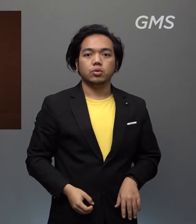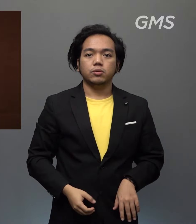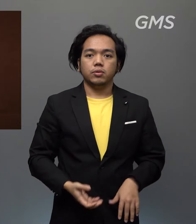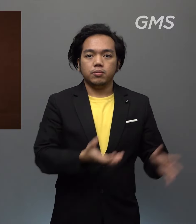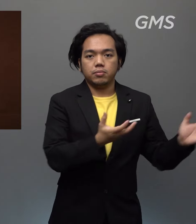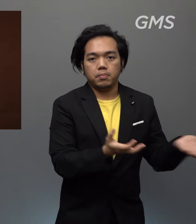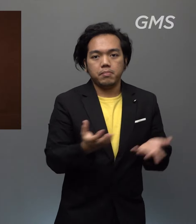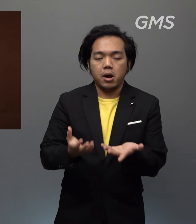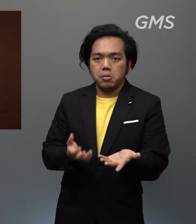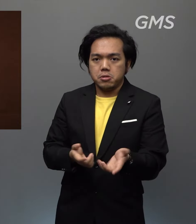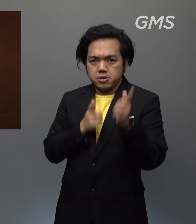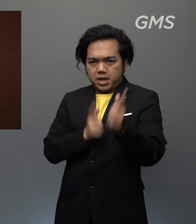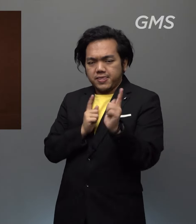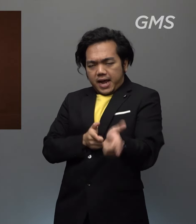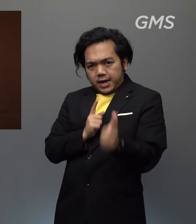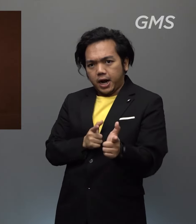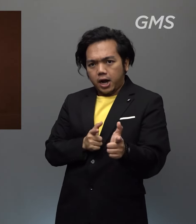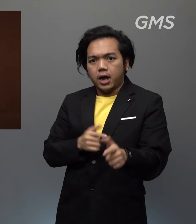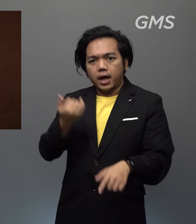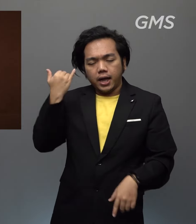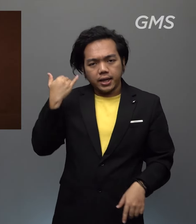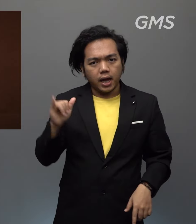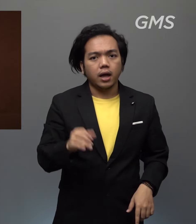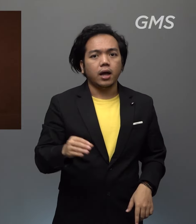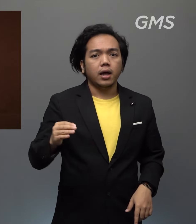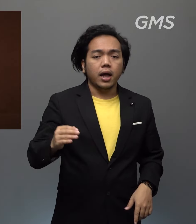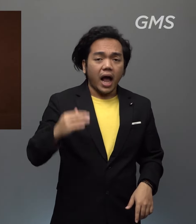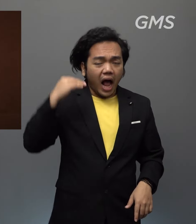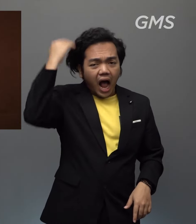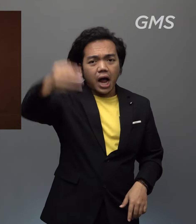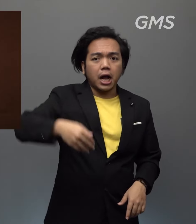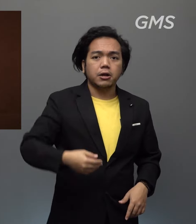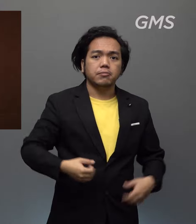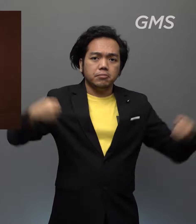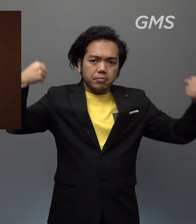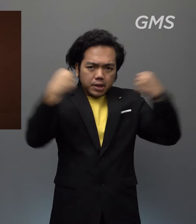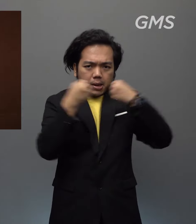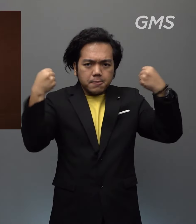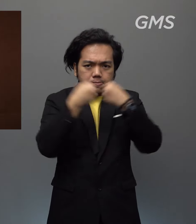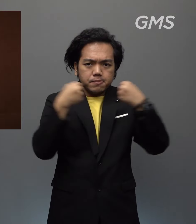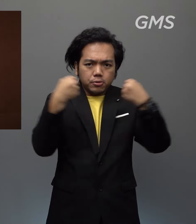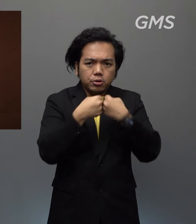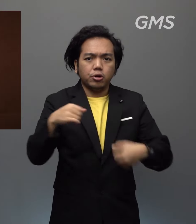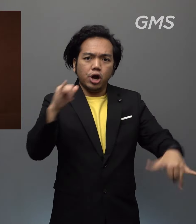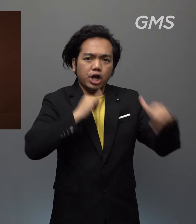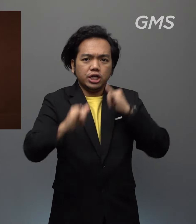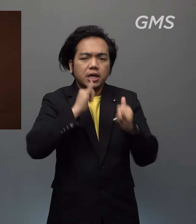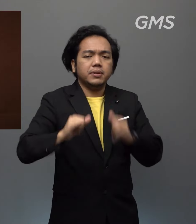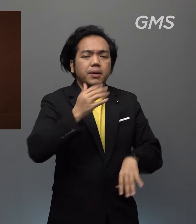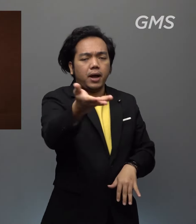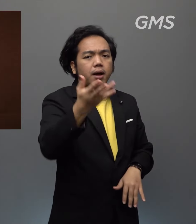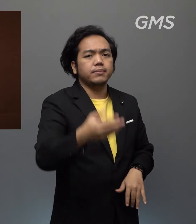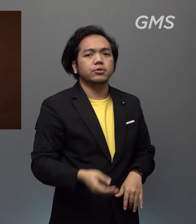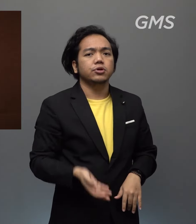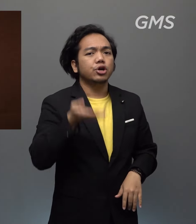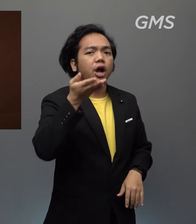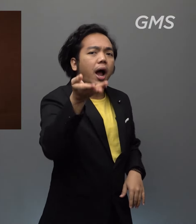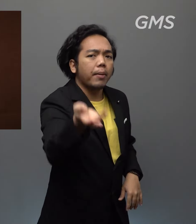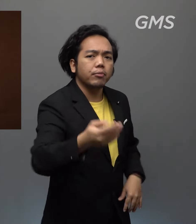denganmu. Kamu tidak akan bertempur sendirian. Kamu tidak akan menghadapinya sendirian. Tuhan akan